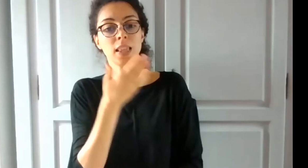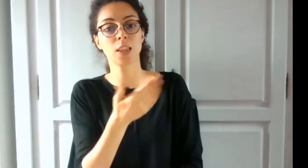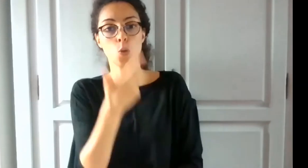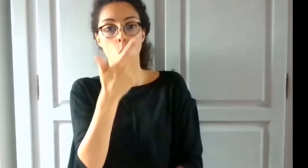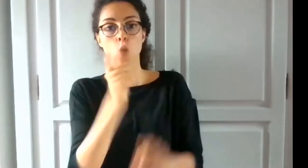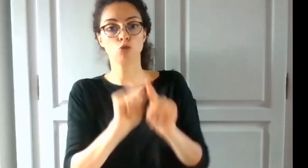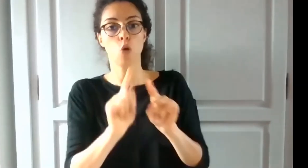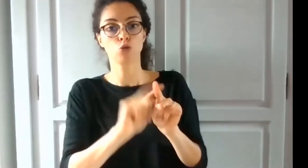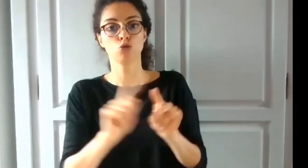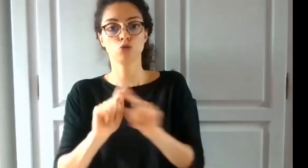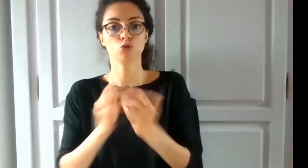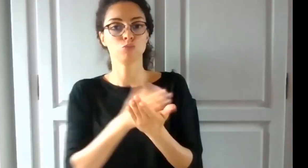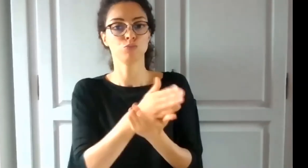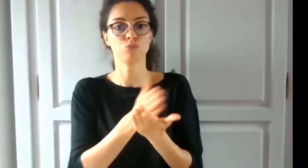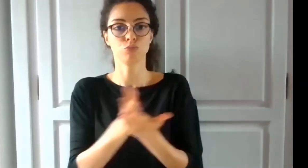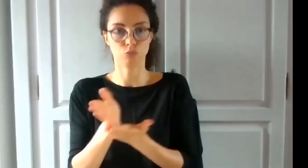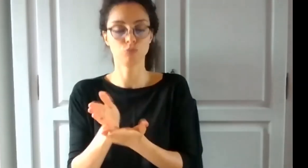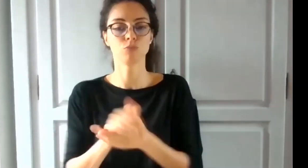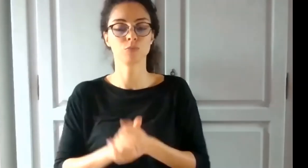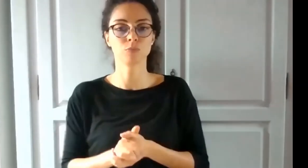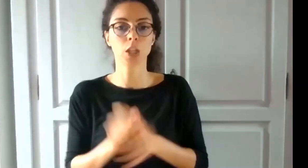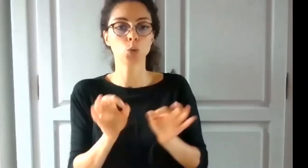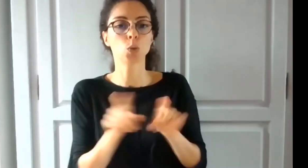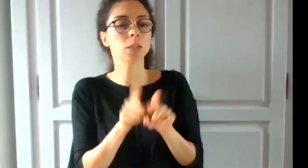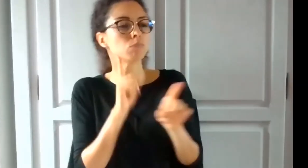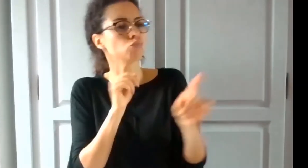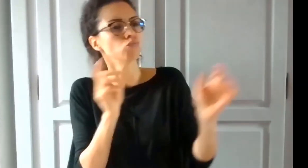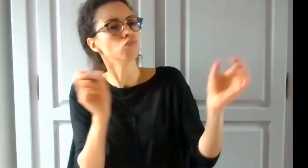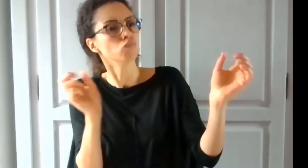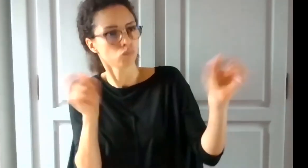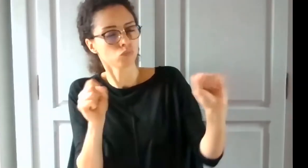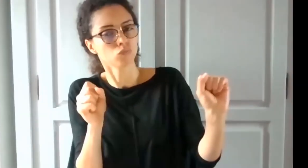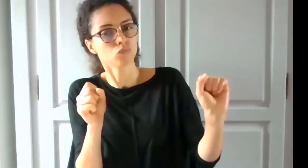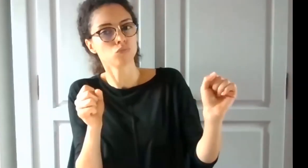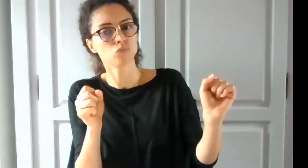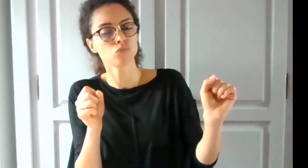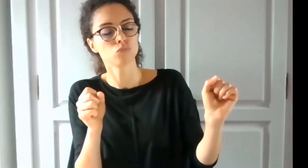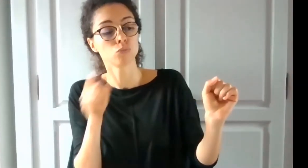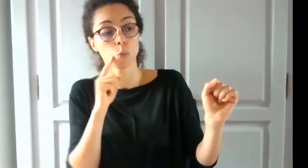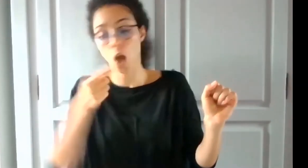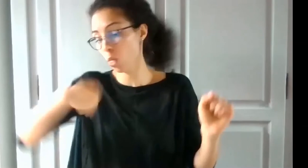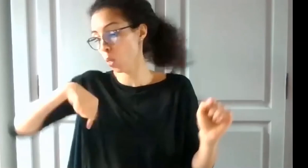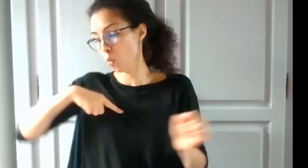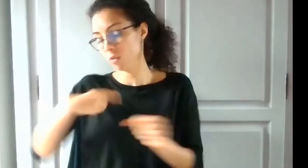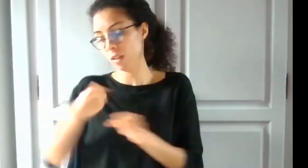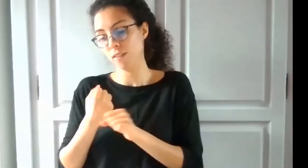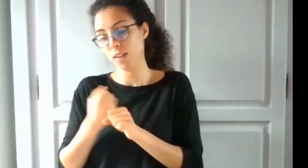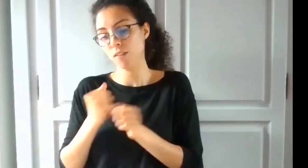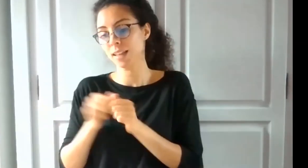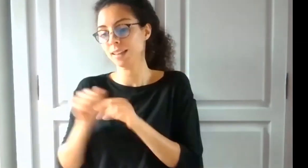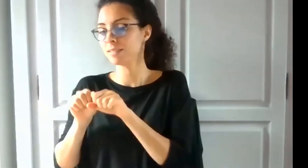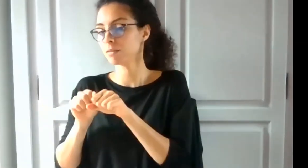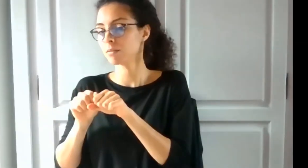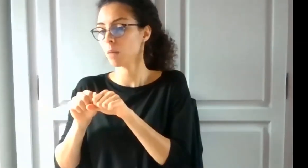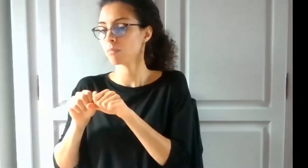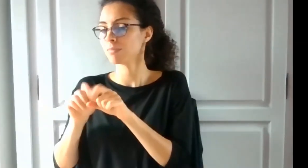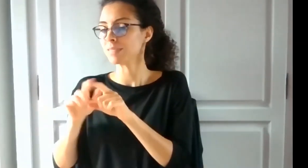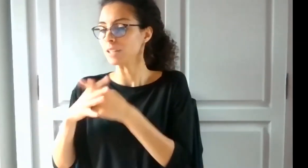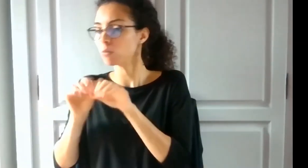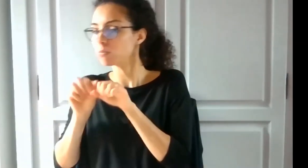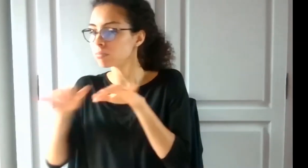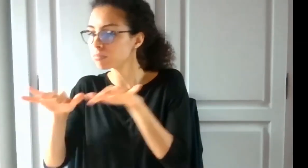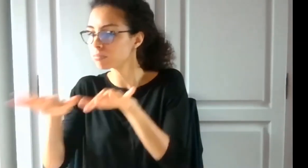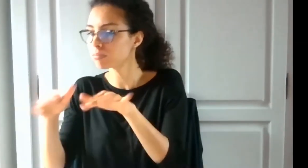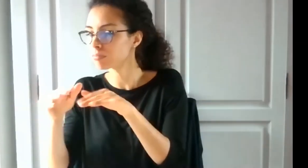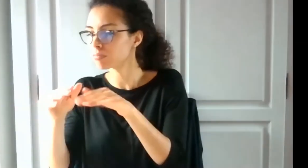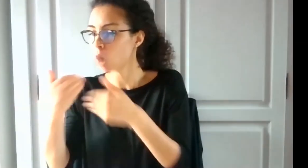éléments hein, et pour corroborer, hein, puisqu'on a aussi, nous, travaillé avec le réseau des référents handicap et